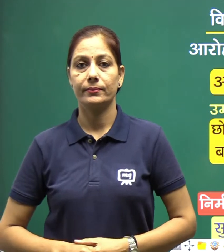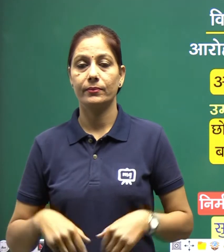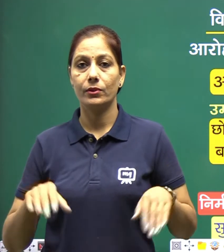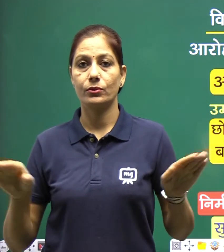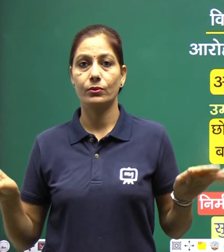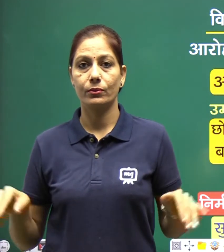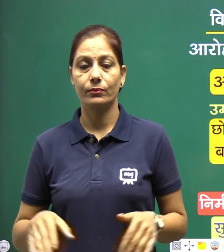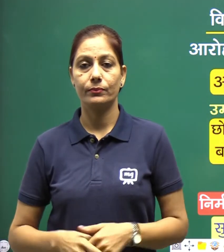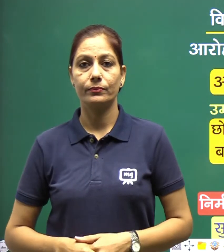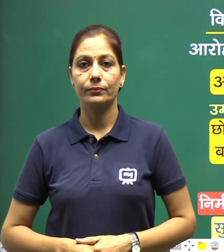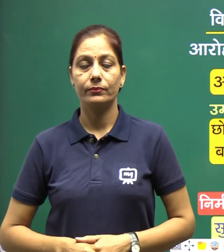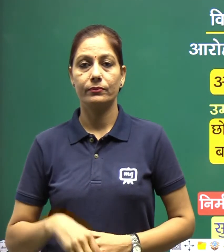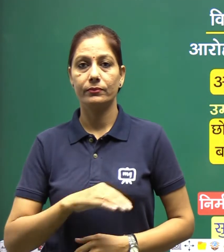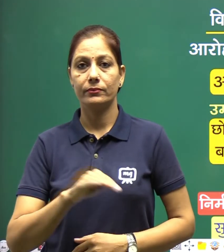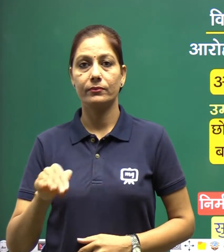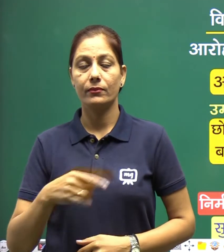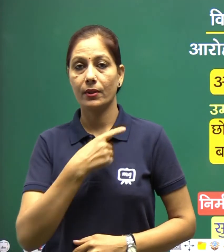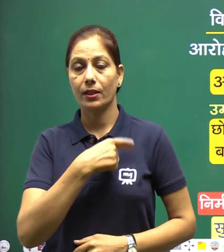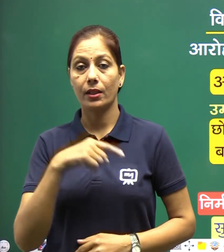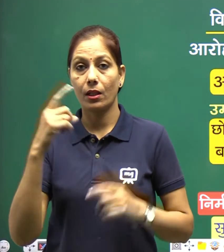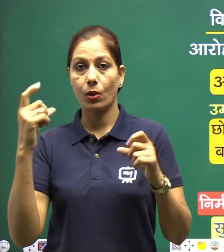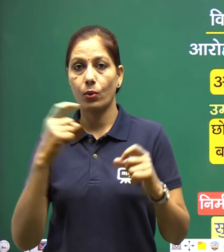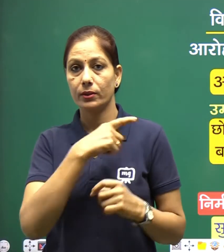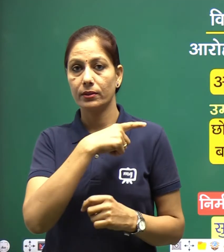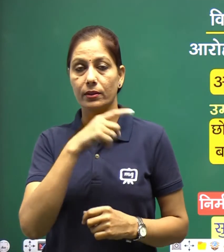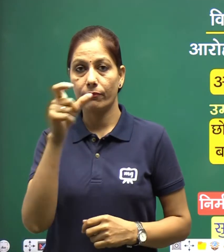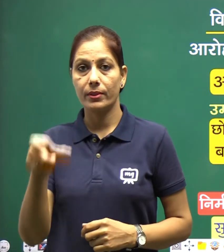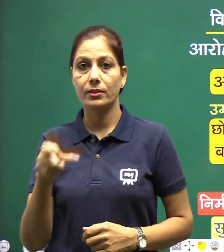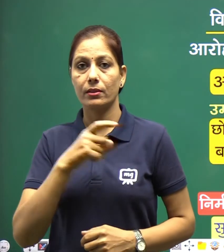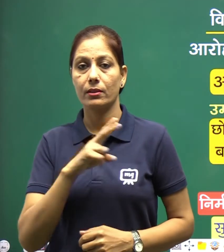बच्चों, ये है कवि उमाशंकर जोशी।